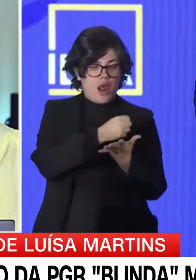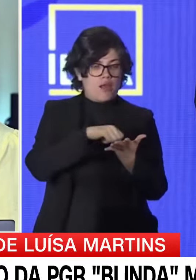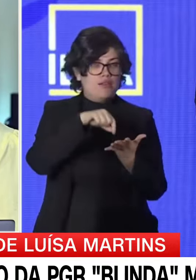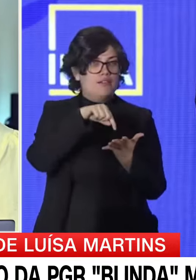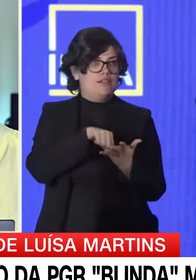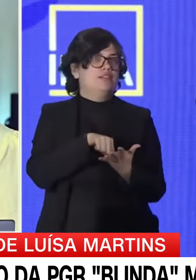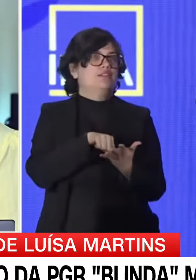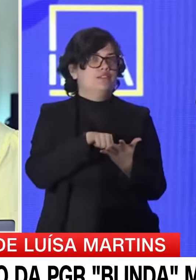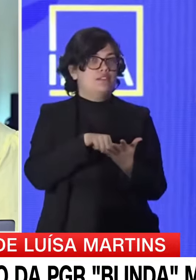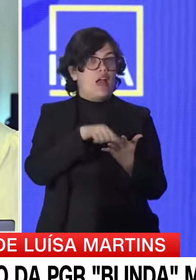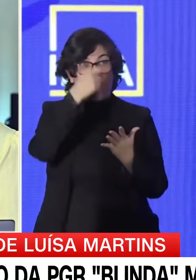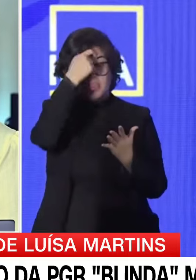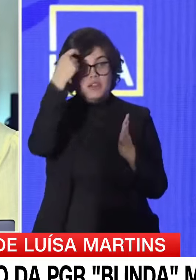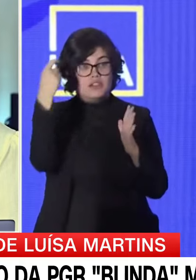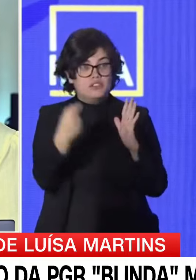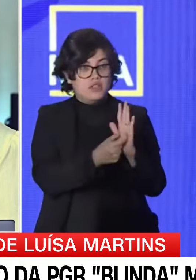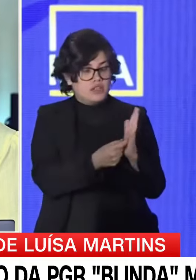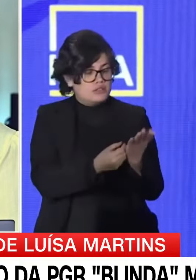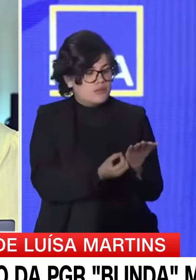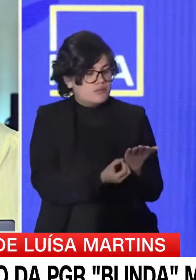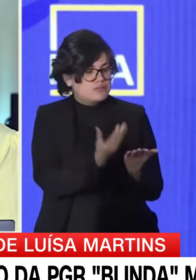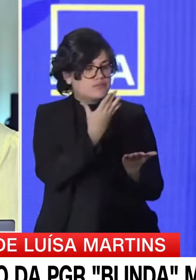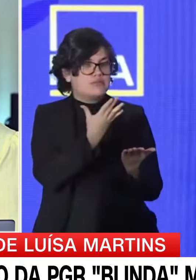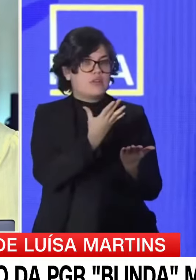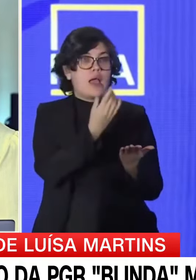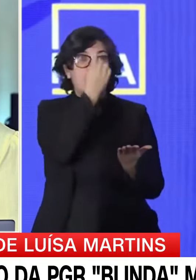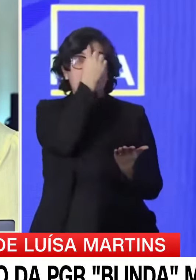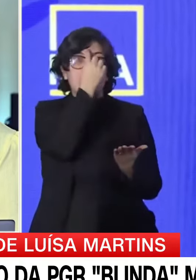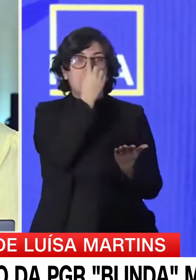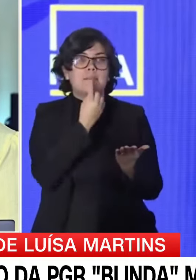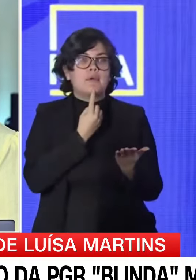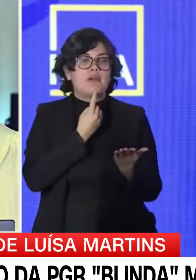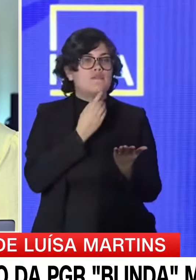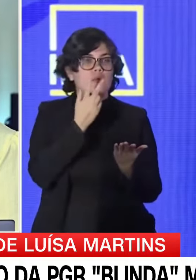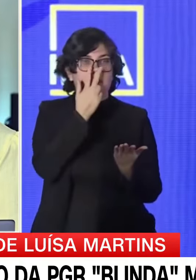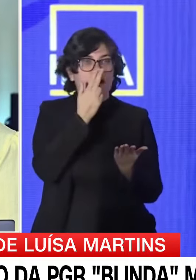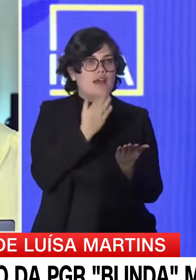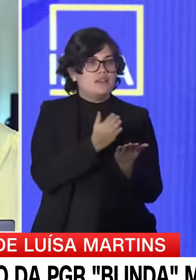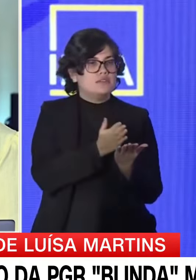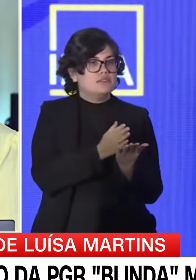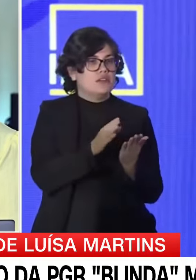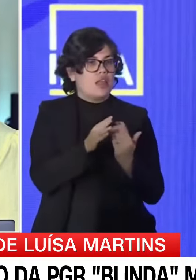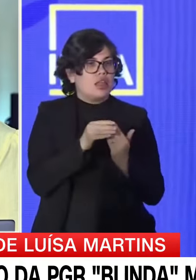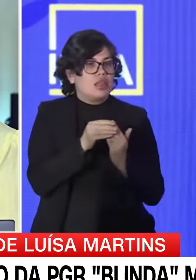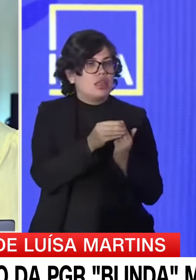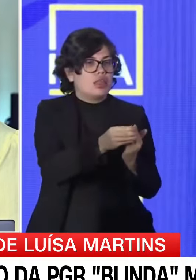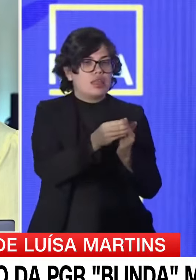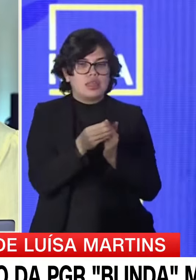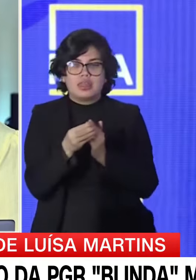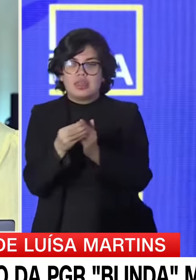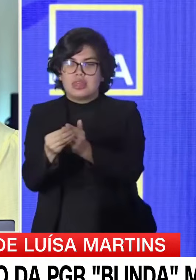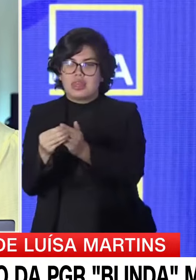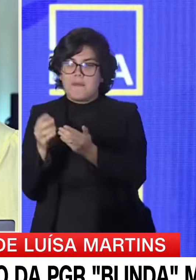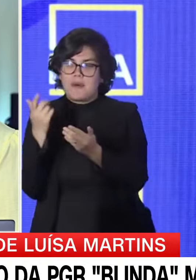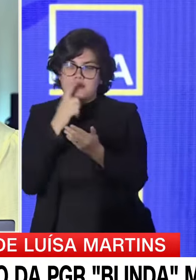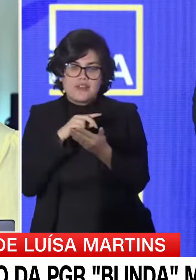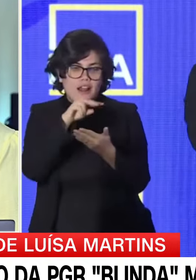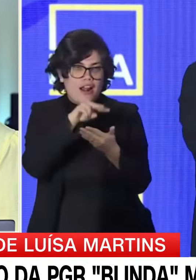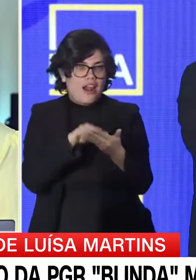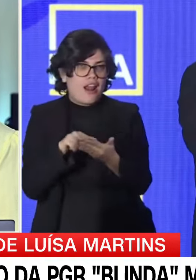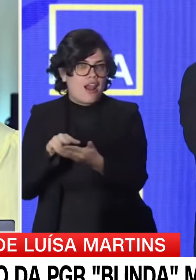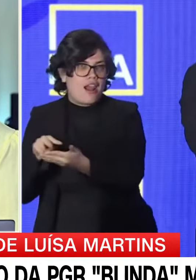espécie de comprovação de que eh os ritos adotados pelo Ministro ocorreram ali eh dentro da